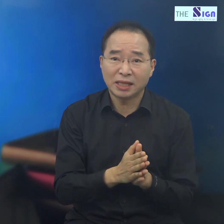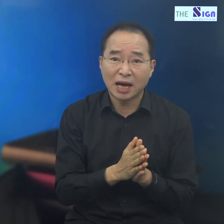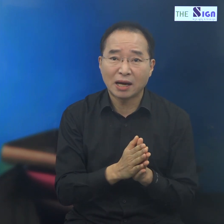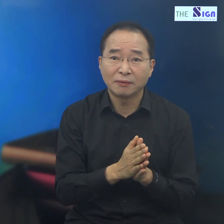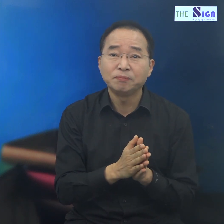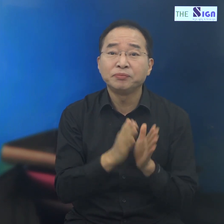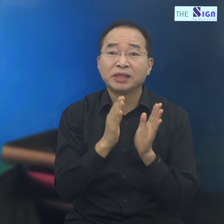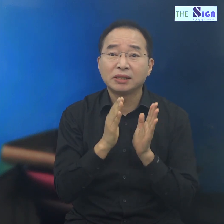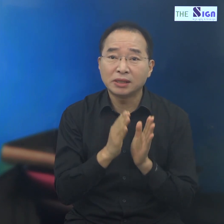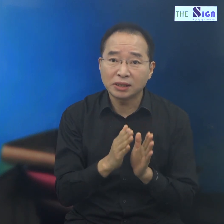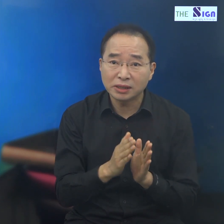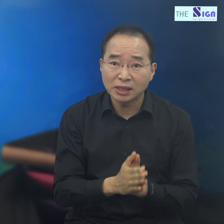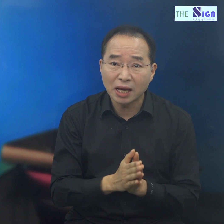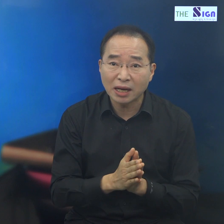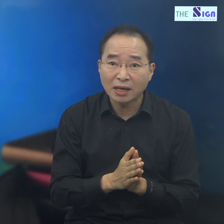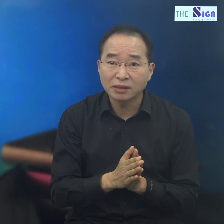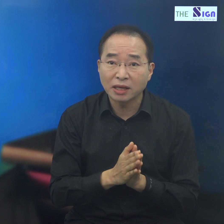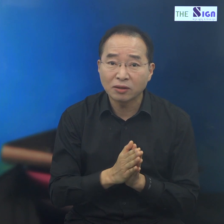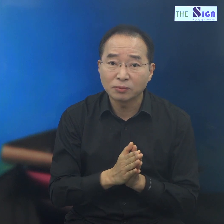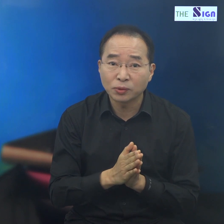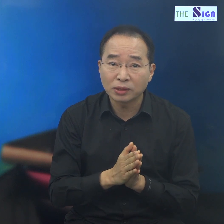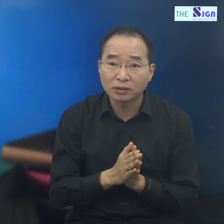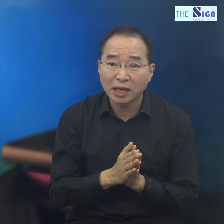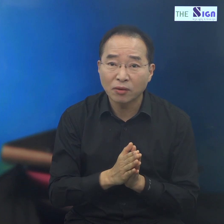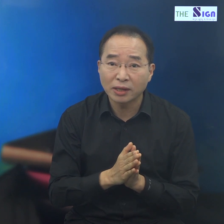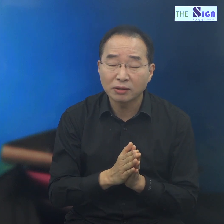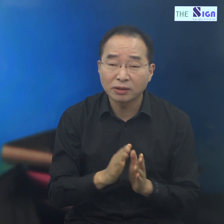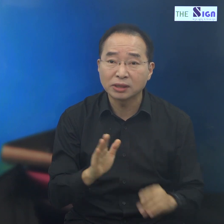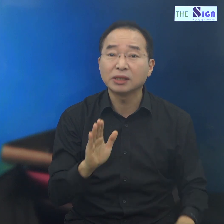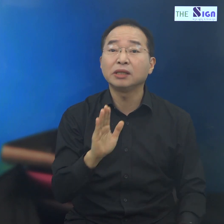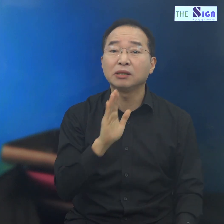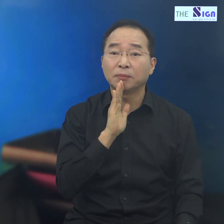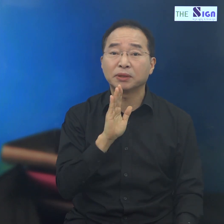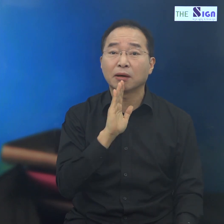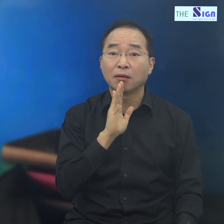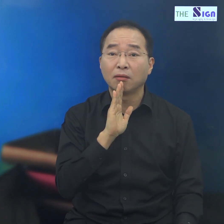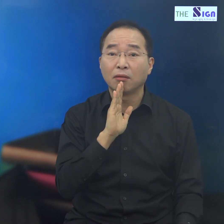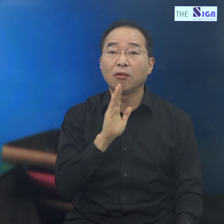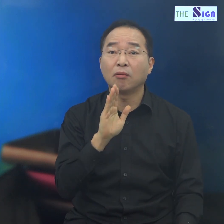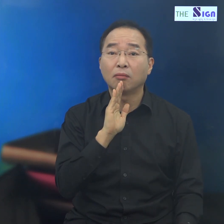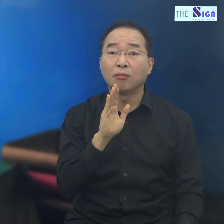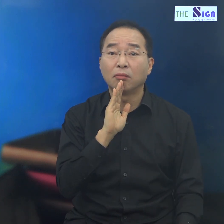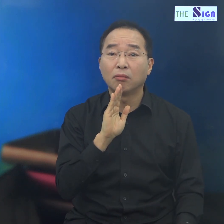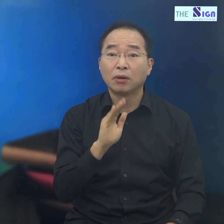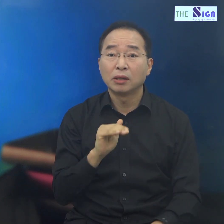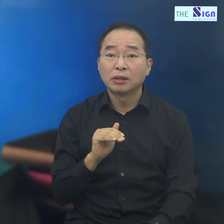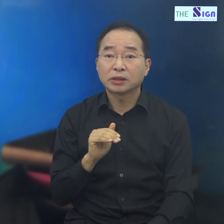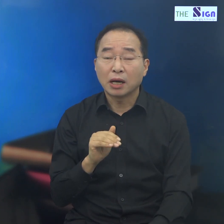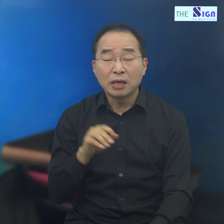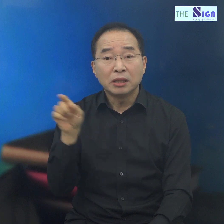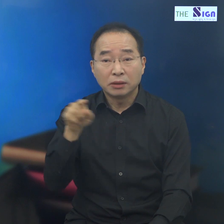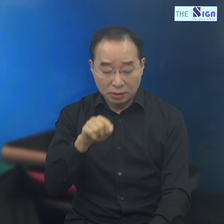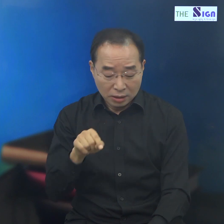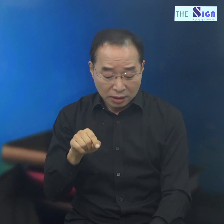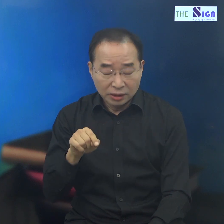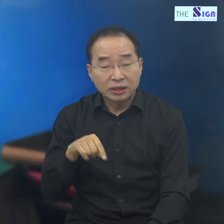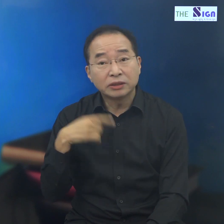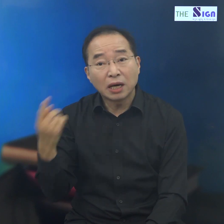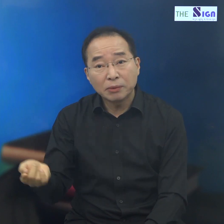사실이야, 진실이야 라는 개념 속에서 사용하는 것이 이겁니다. 자, 그 다음에 요거